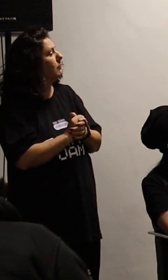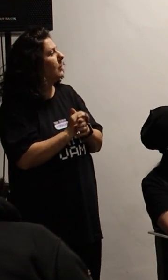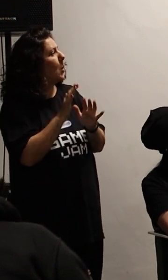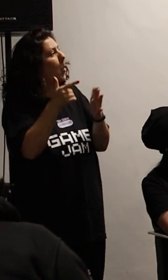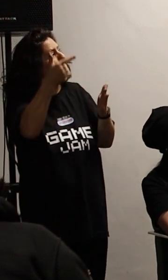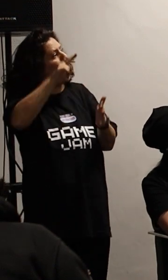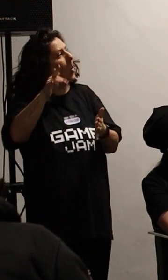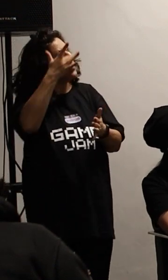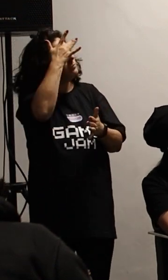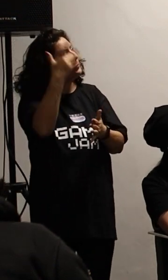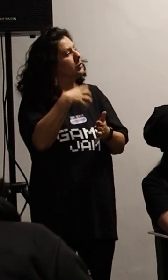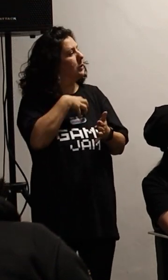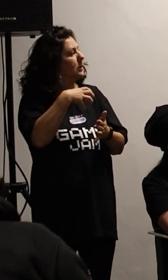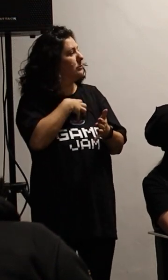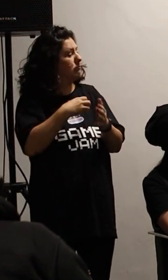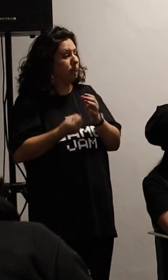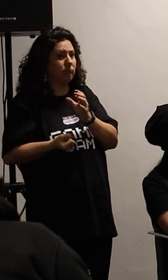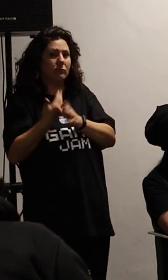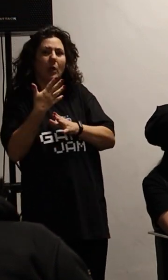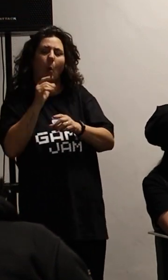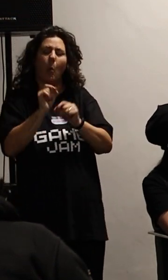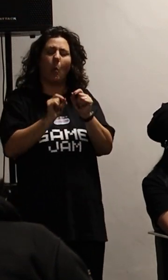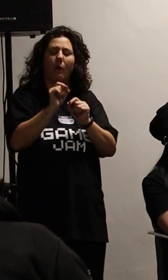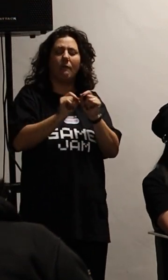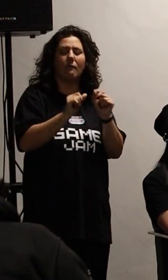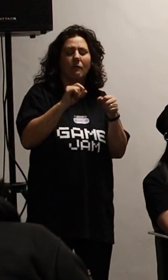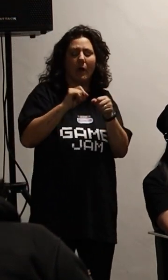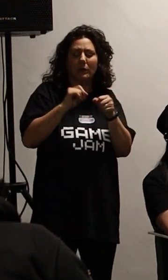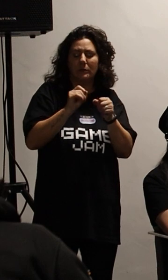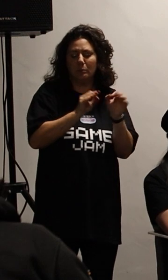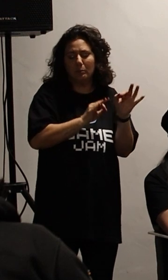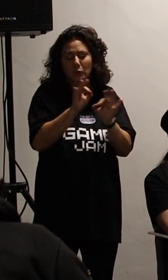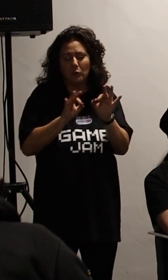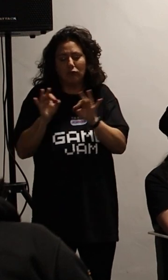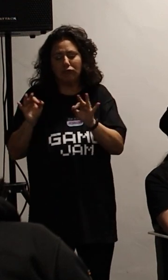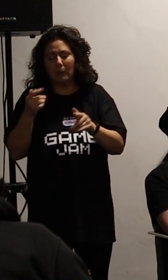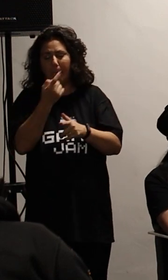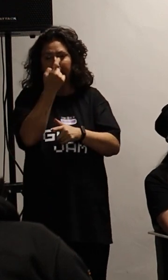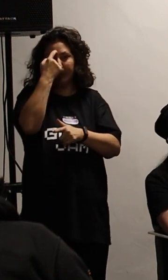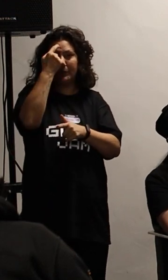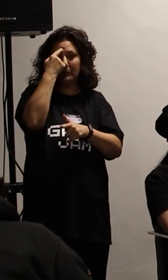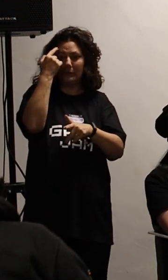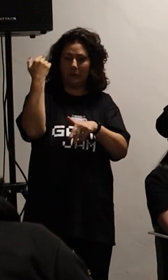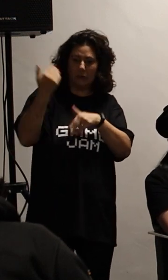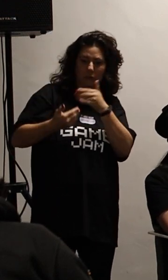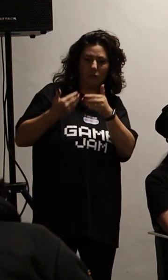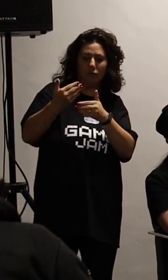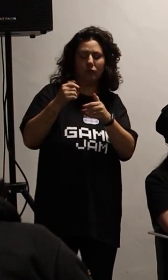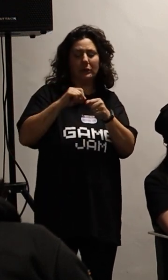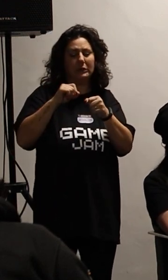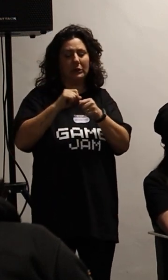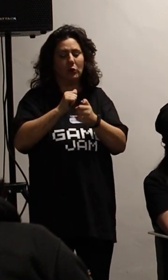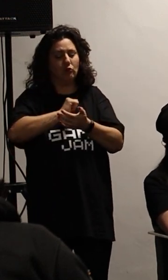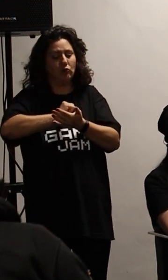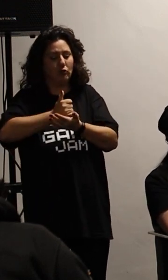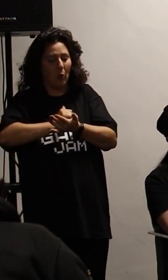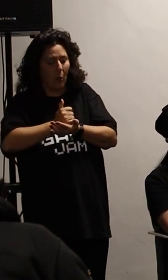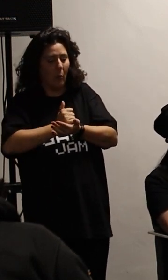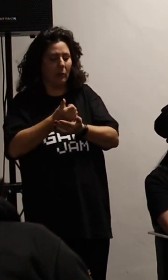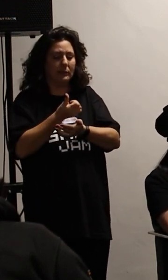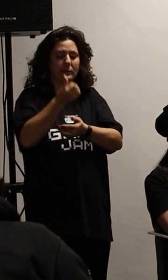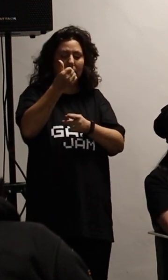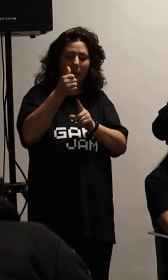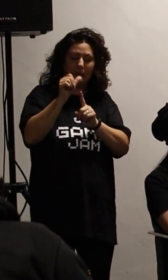Outra forma de você criar um portfólio é fazer projetos, né? Desenvolver, pensar, não, vou fazer um jogo para daqui, sei lá,